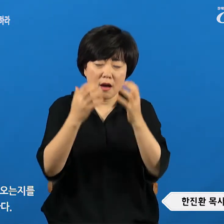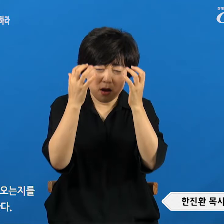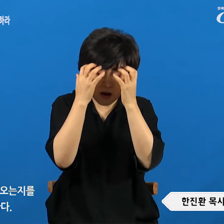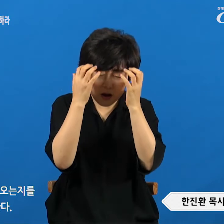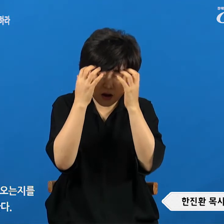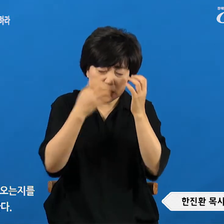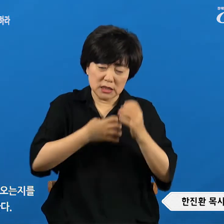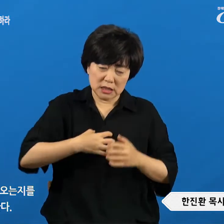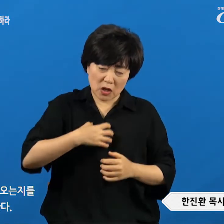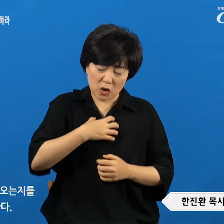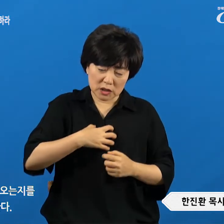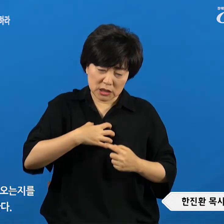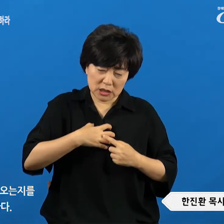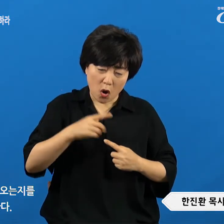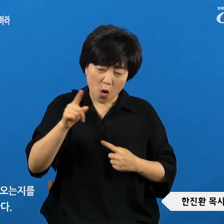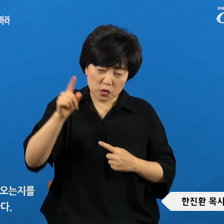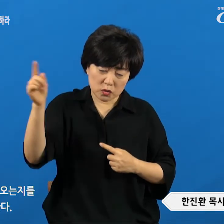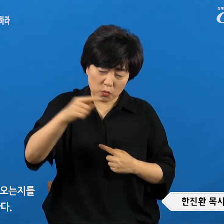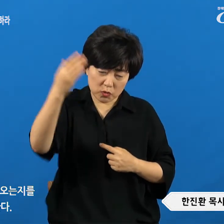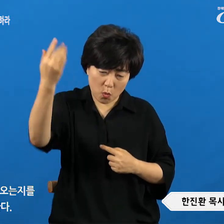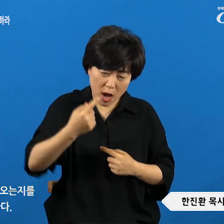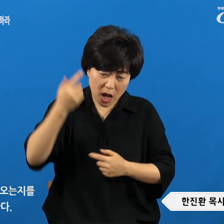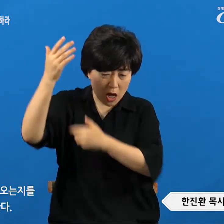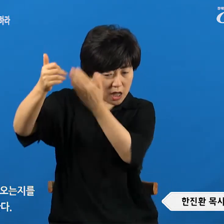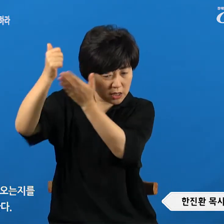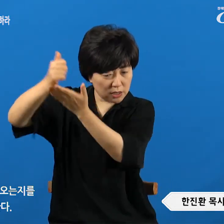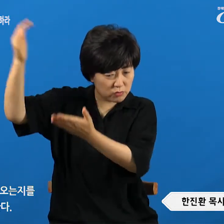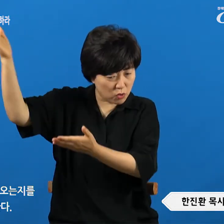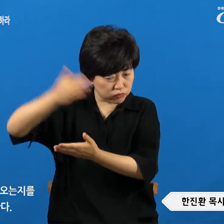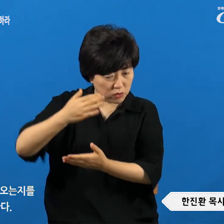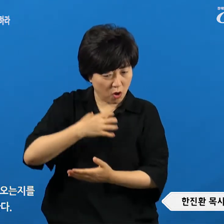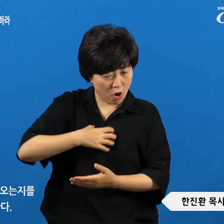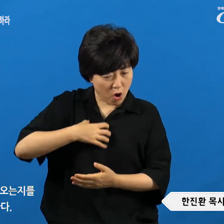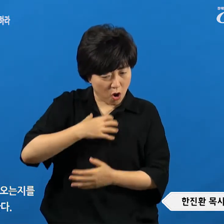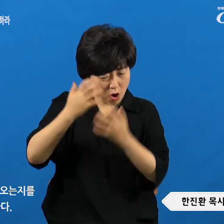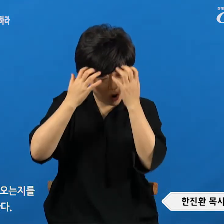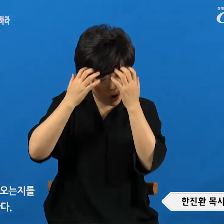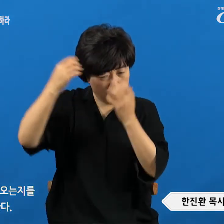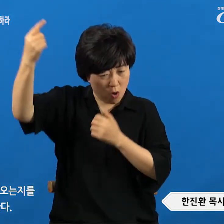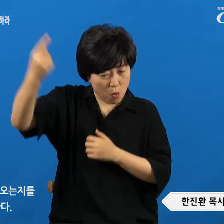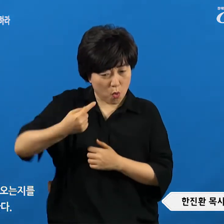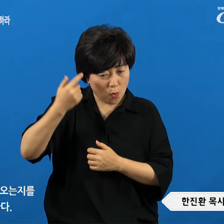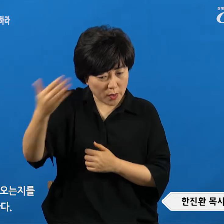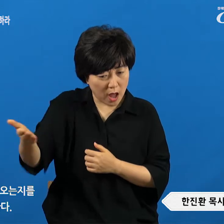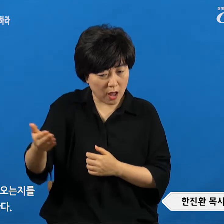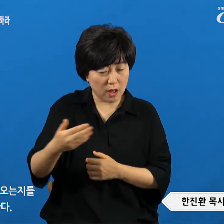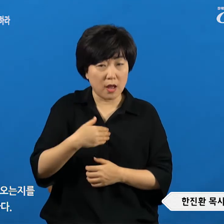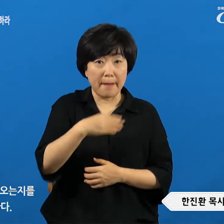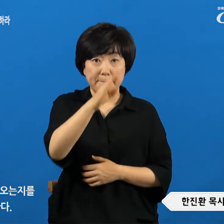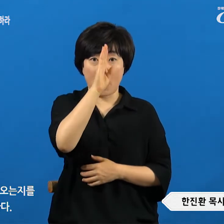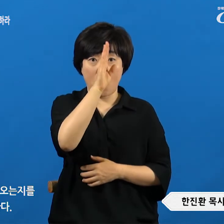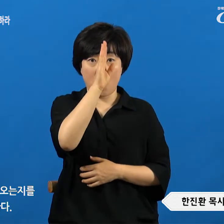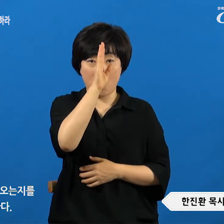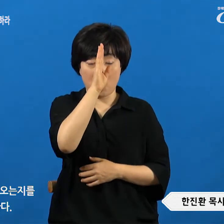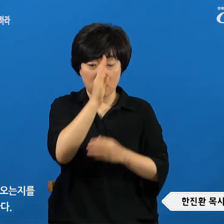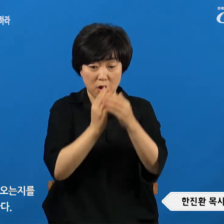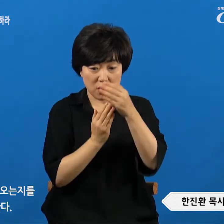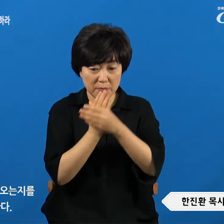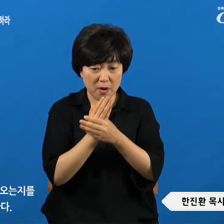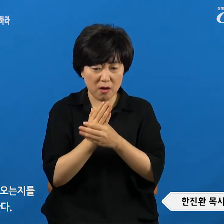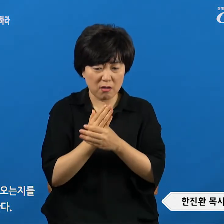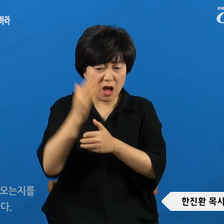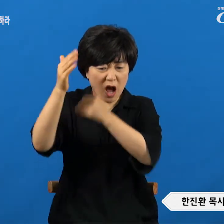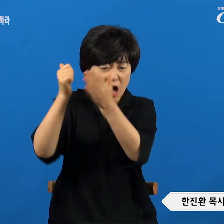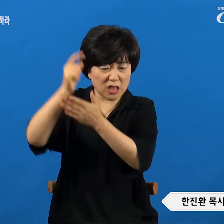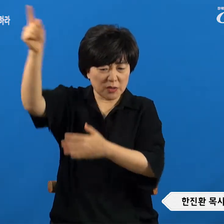시련이 하나님께로부터 오는 것처럼 생각하는 사람들이 많습니다. 병 걸리면 하나님이 왜